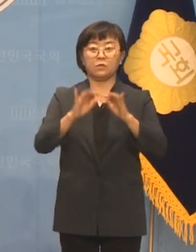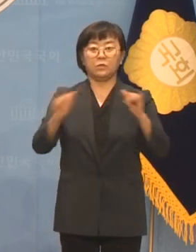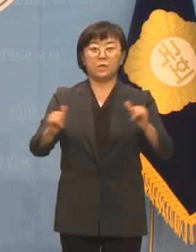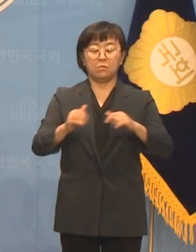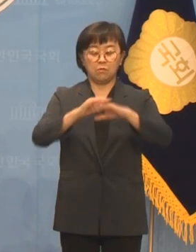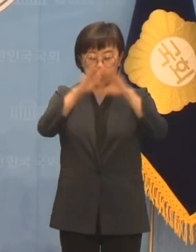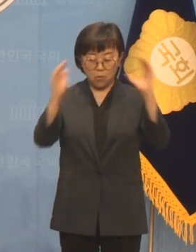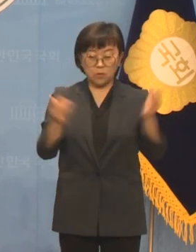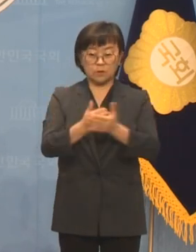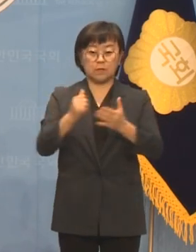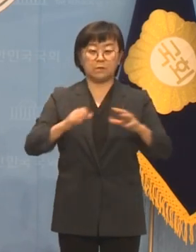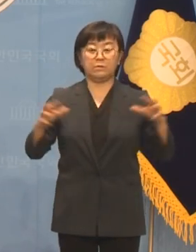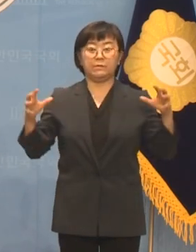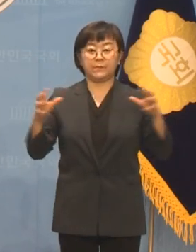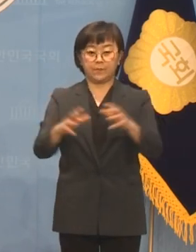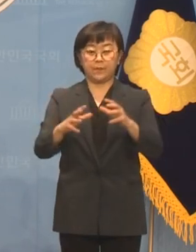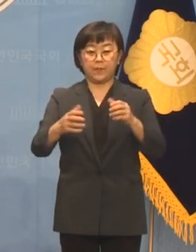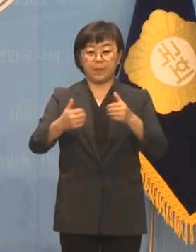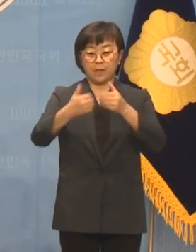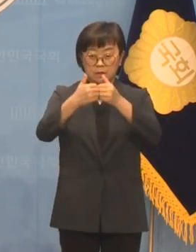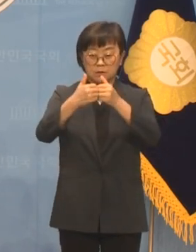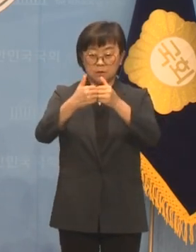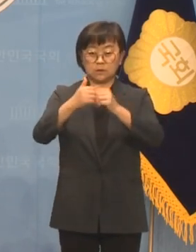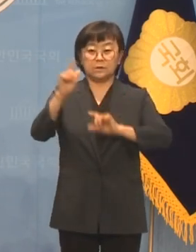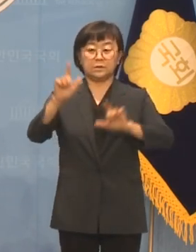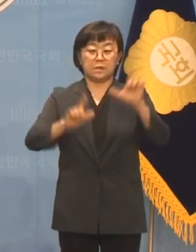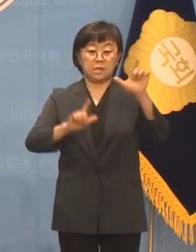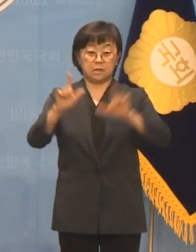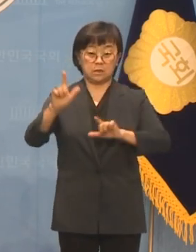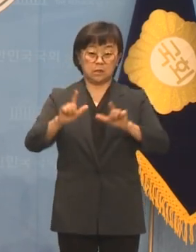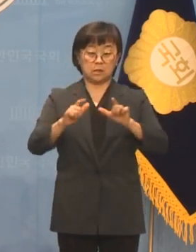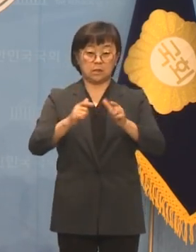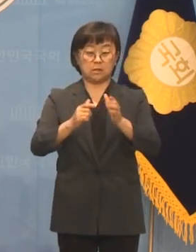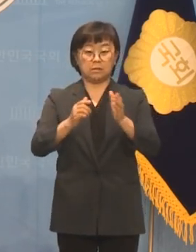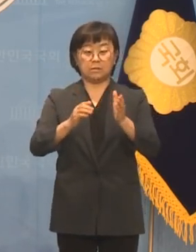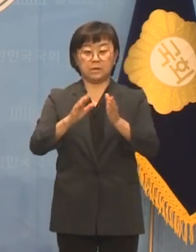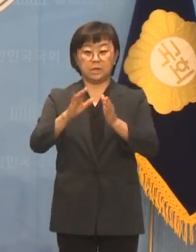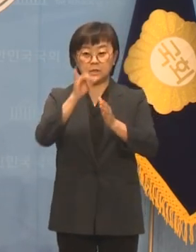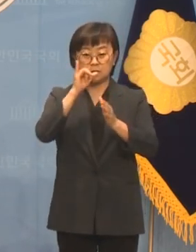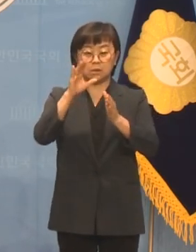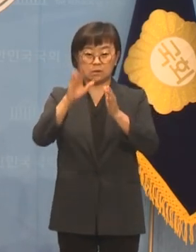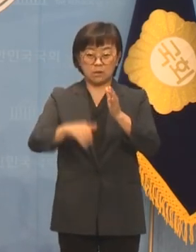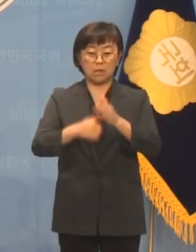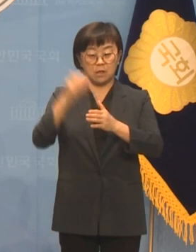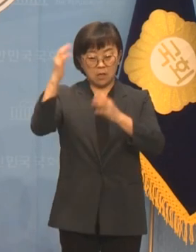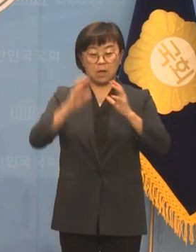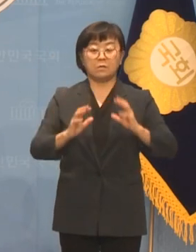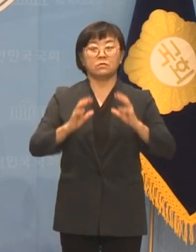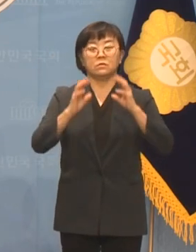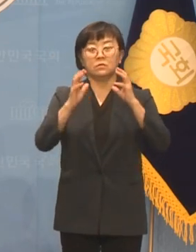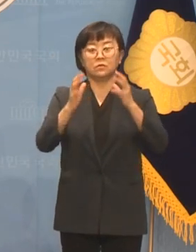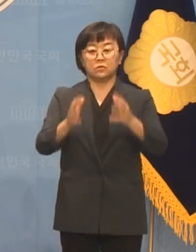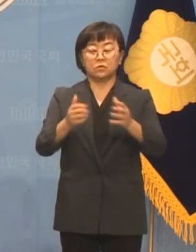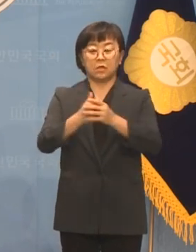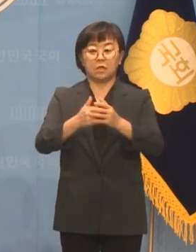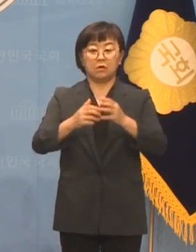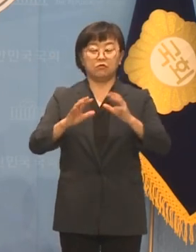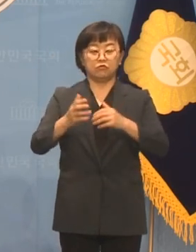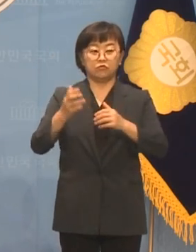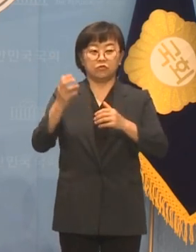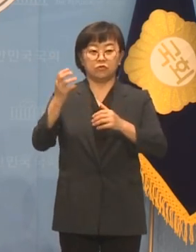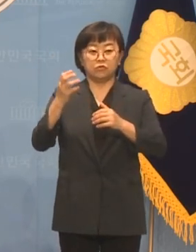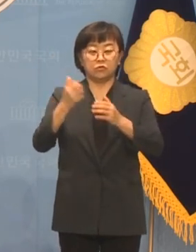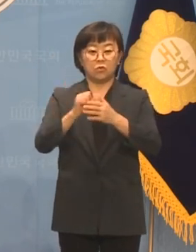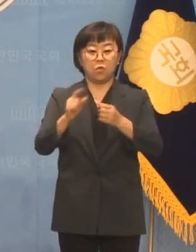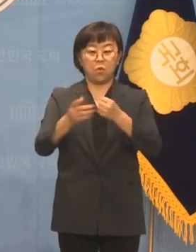총력으로 맞선다는 자세를 갖출 때려야만 대한민국의 국호는